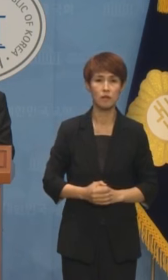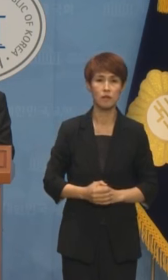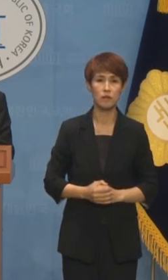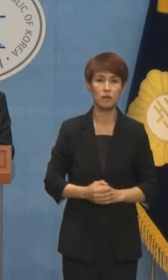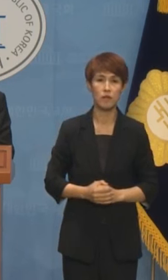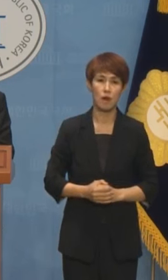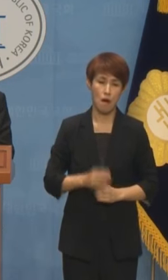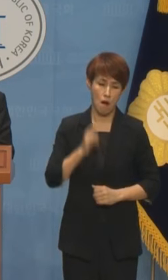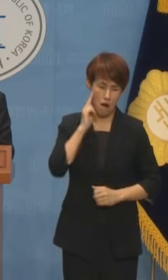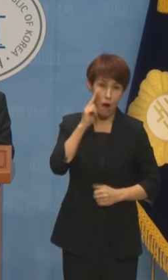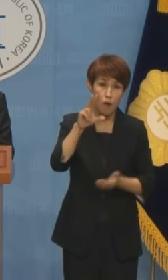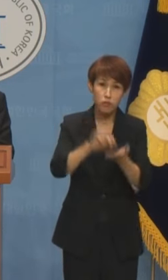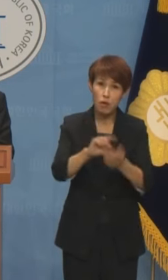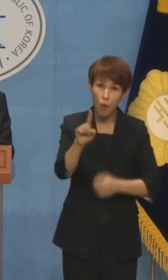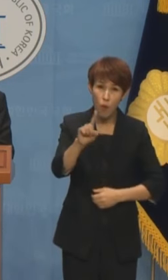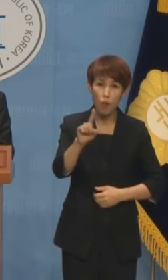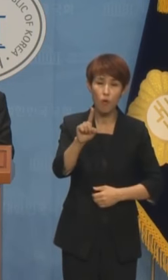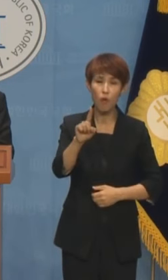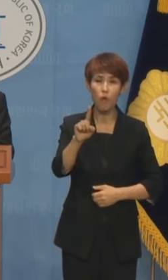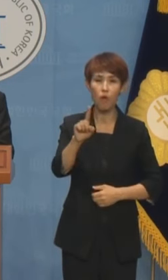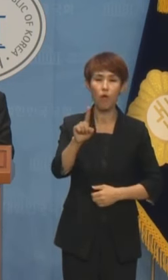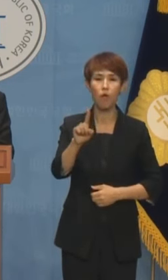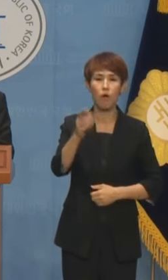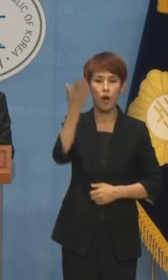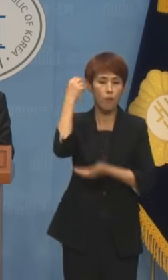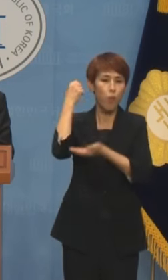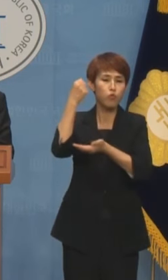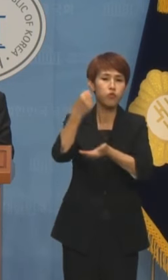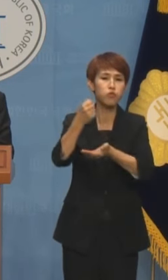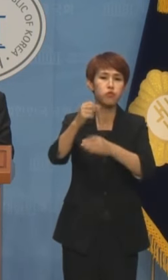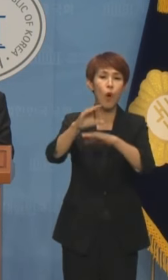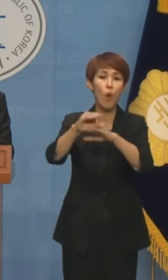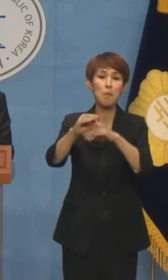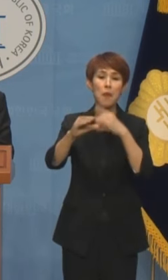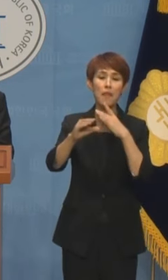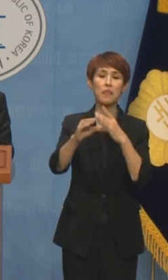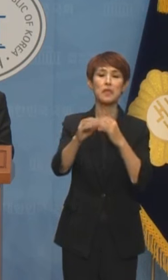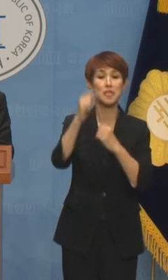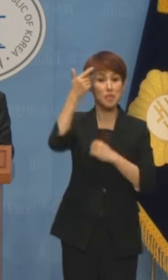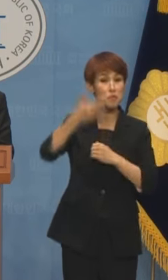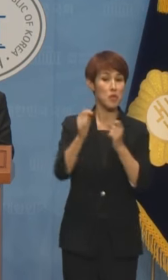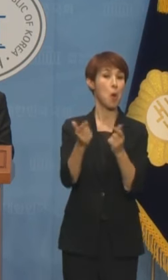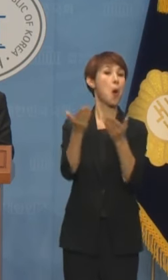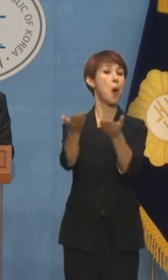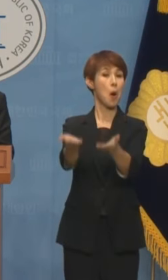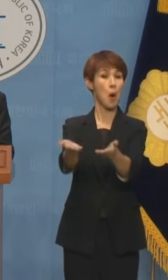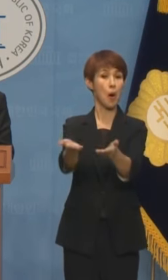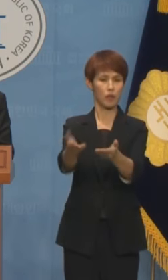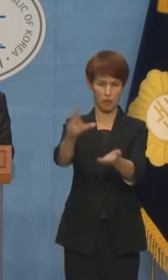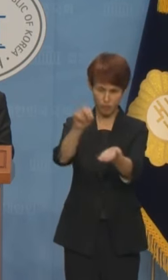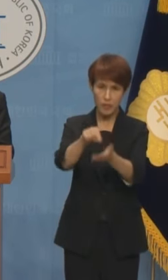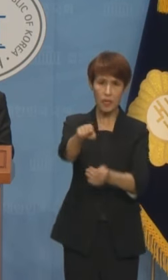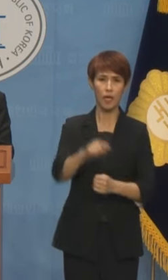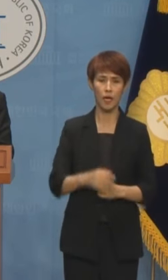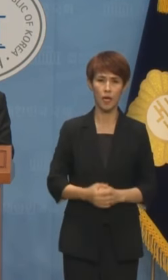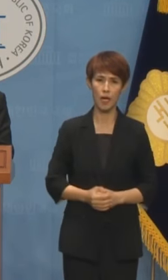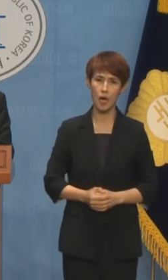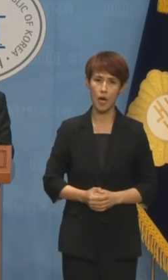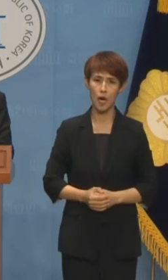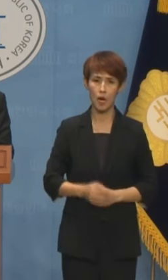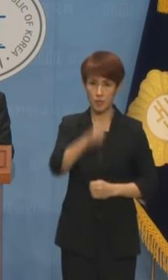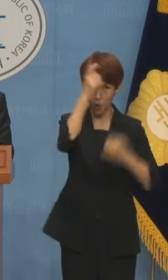그러나 더욱 심각한 문제는 소위 보수 언론이라 불리는 언론에게만 질문 기회가 편중되는 등